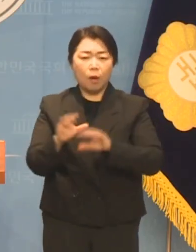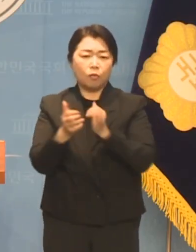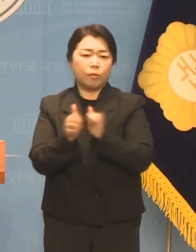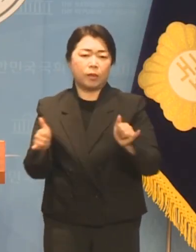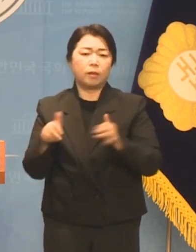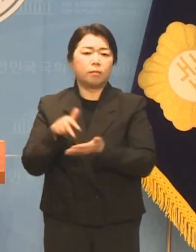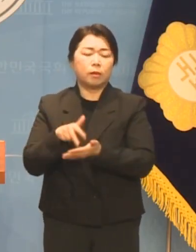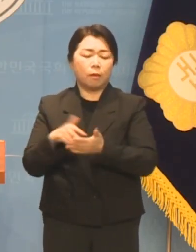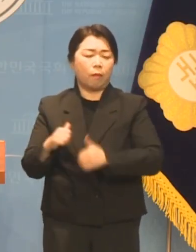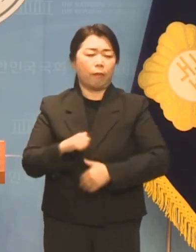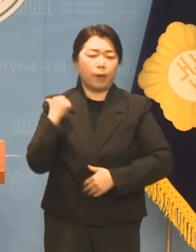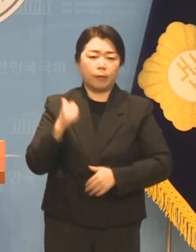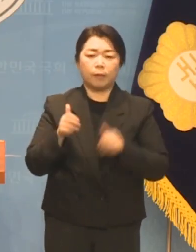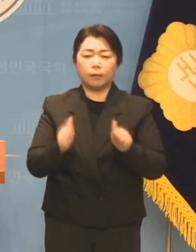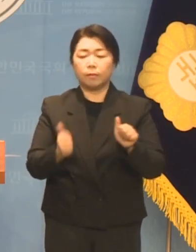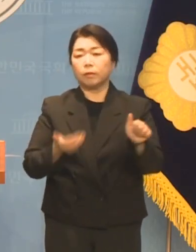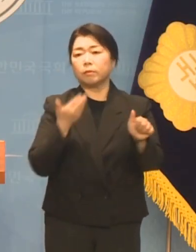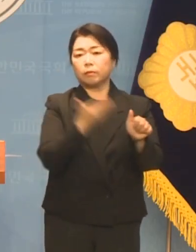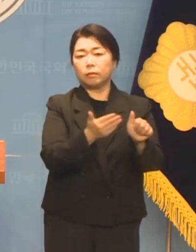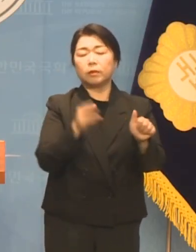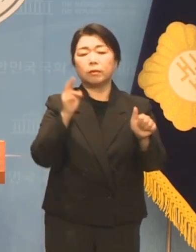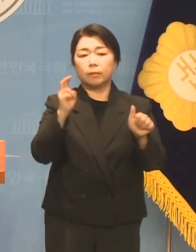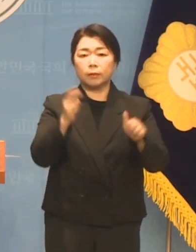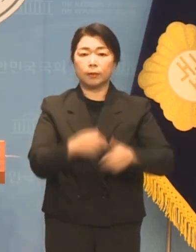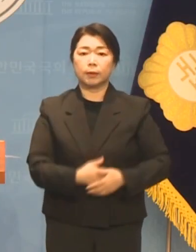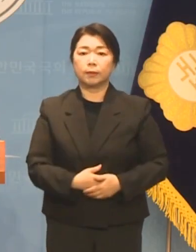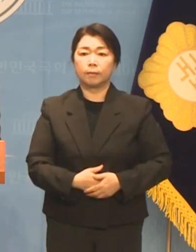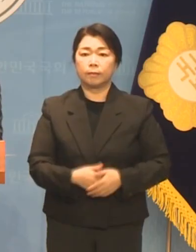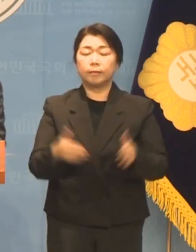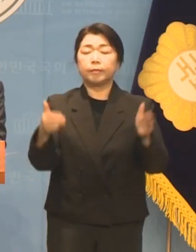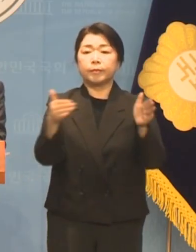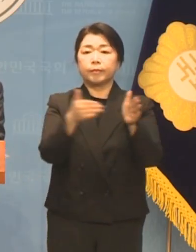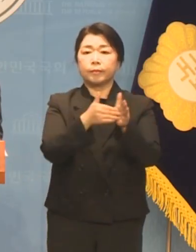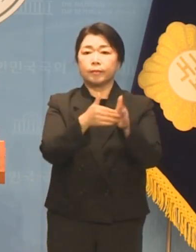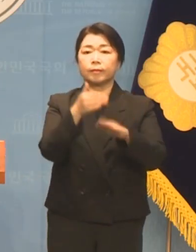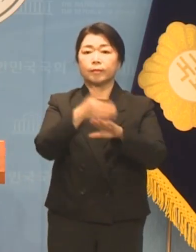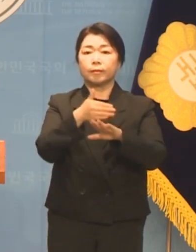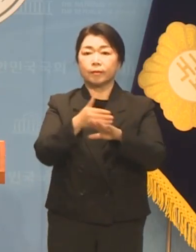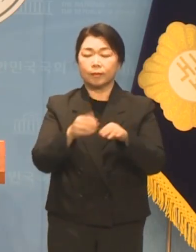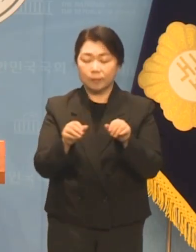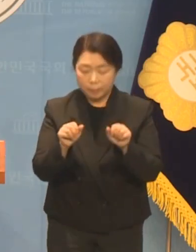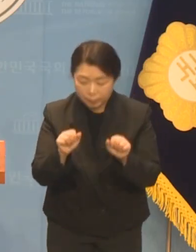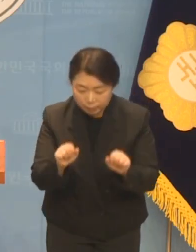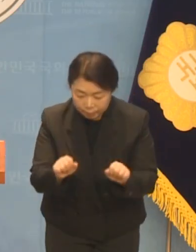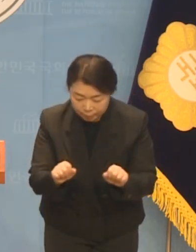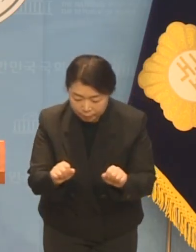받게 될 것입니다. 이상입니다. 감사합니다.